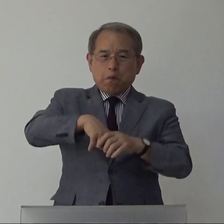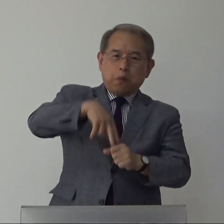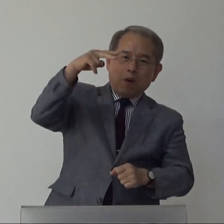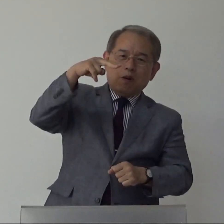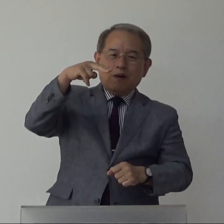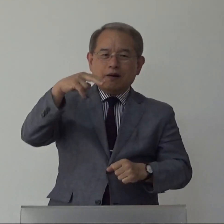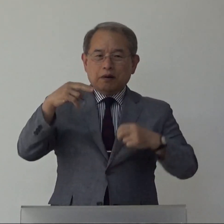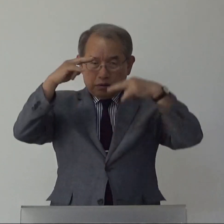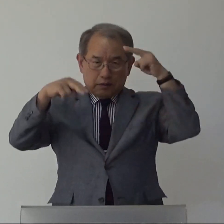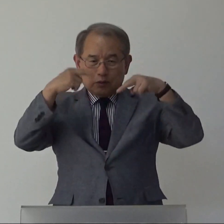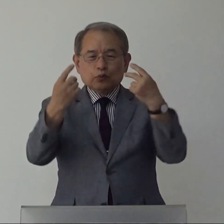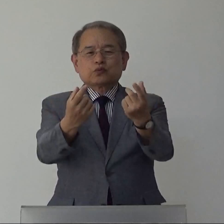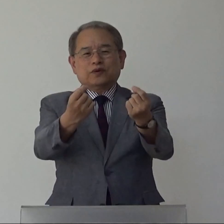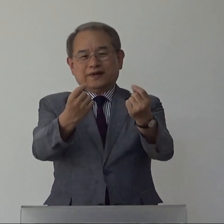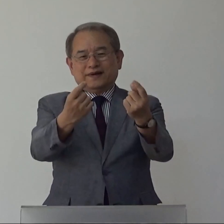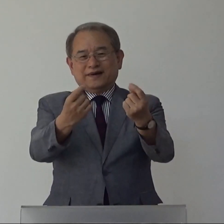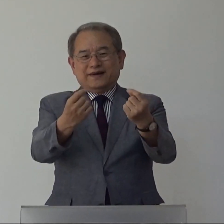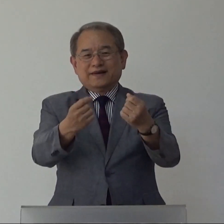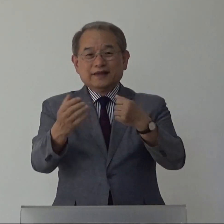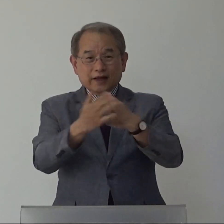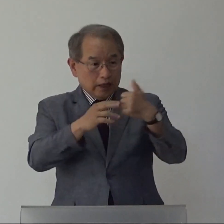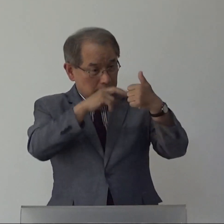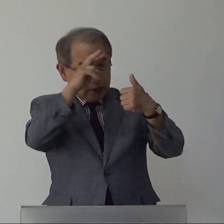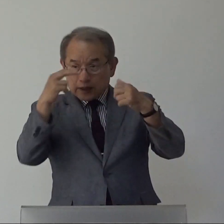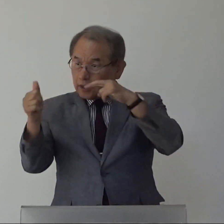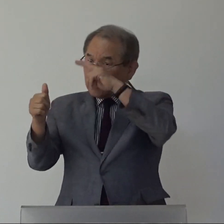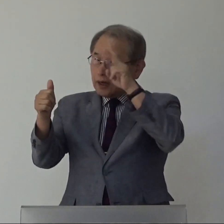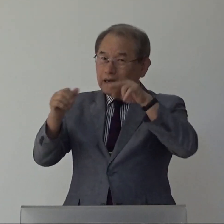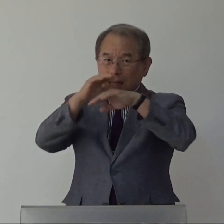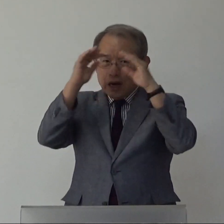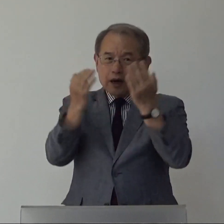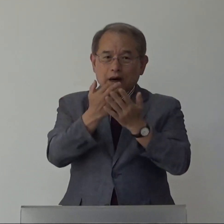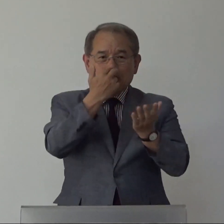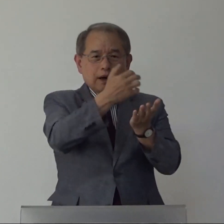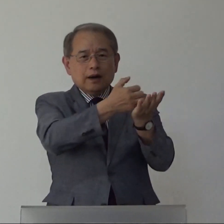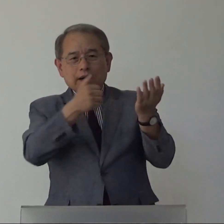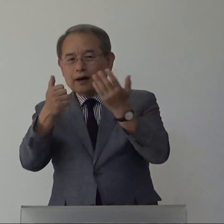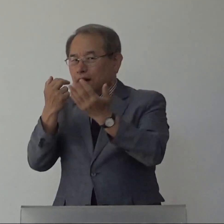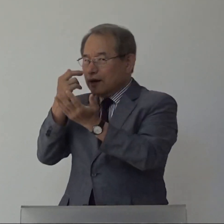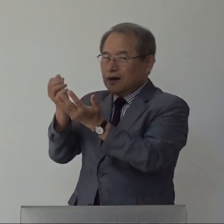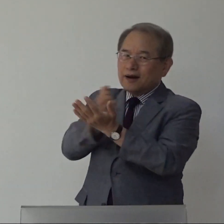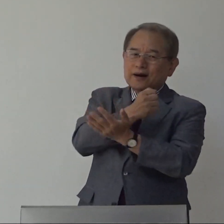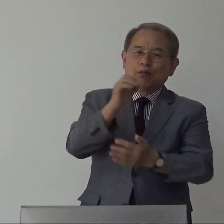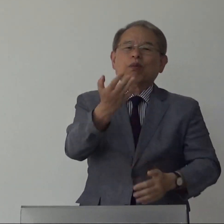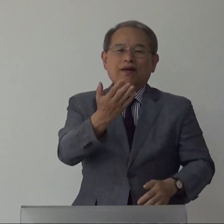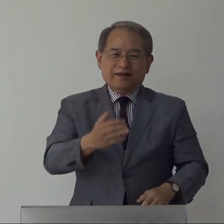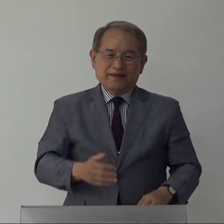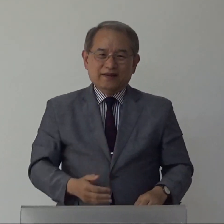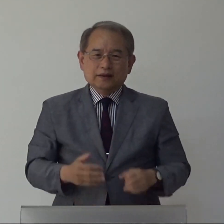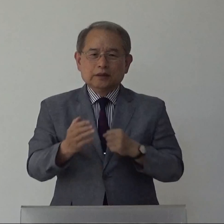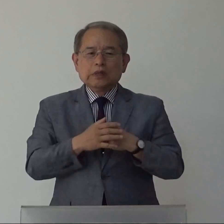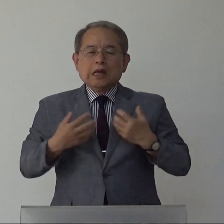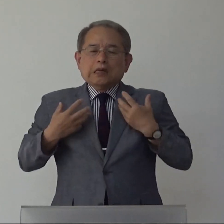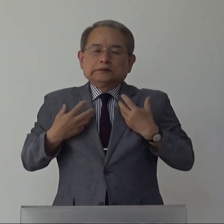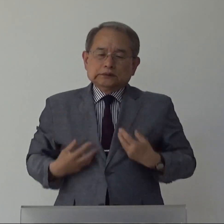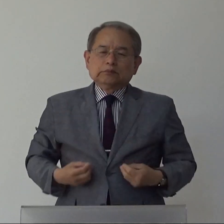성격과 습관이 감춰집니다. 그러나 결혼하고 나면 벌거벗으면서 모든 것이 보이는 것입니다.